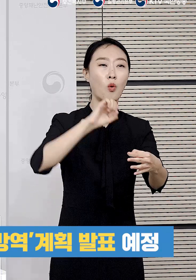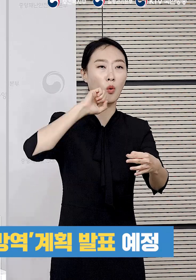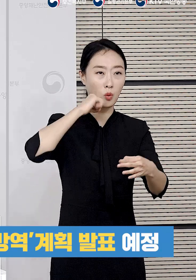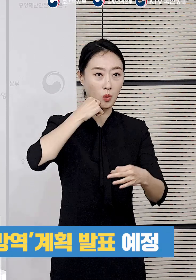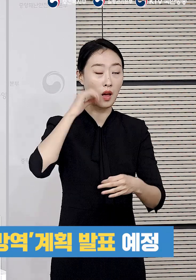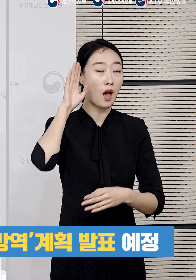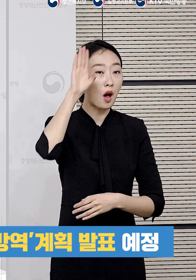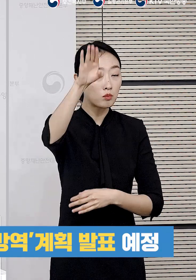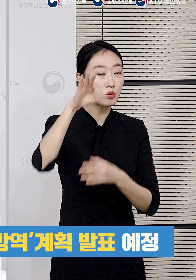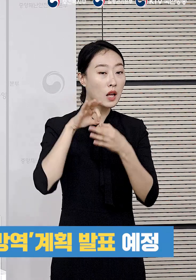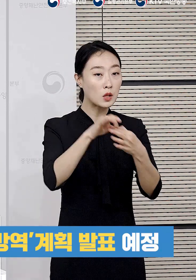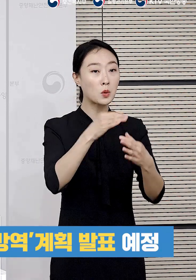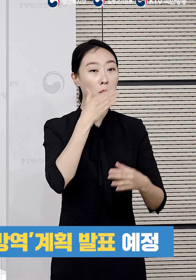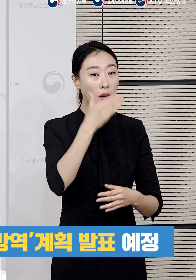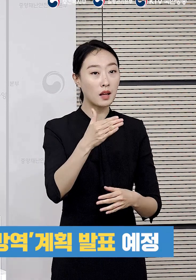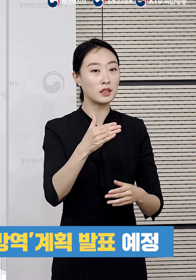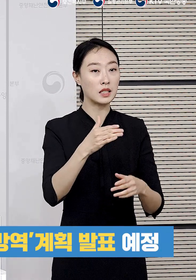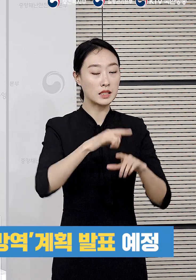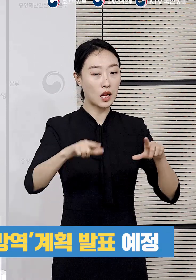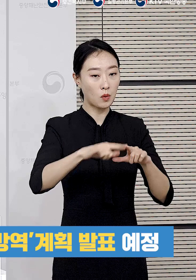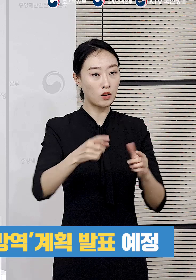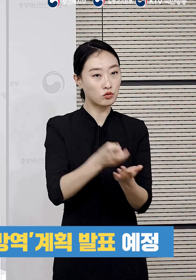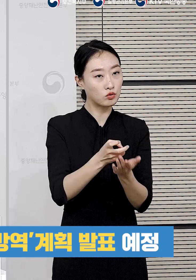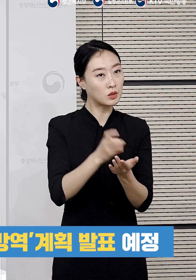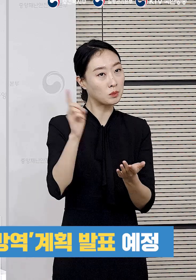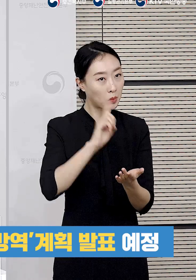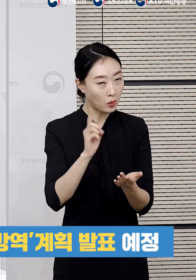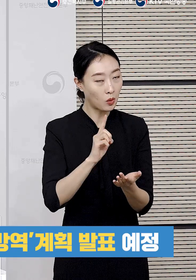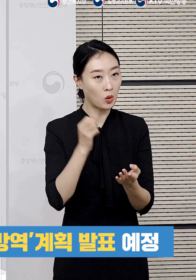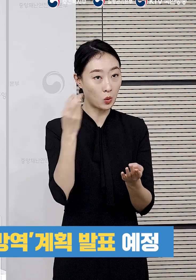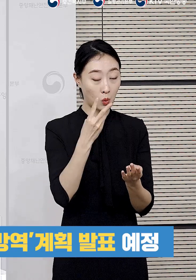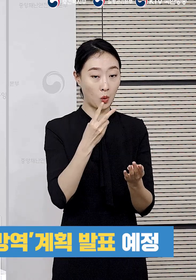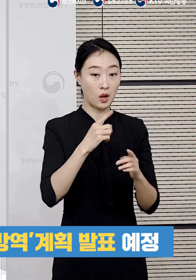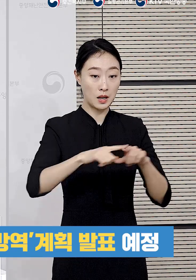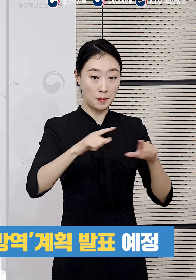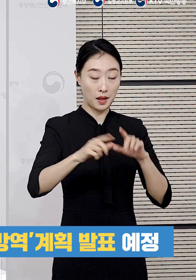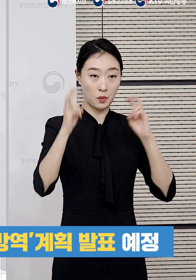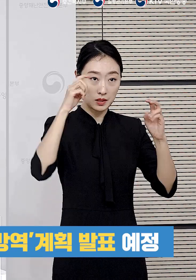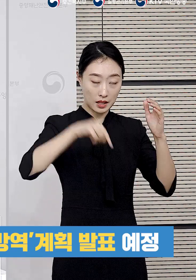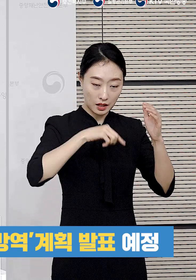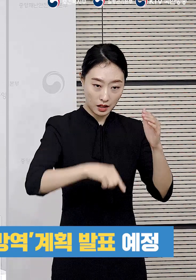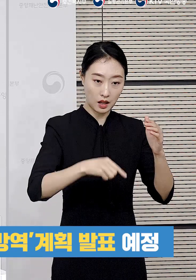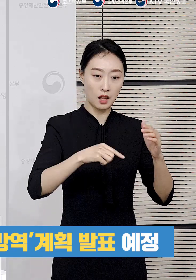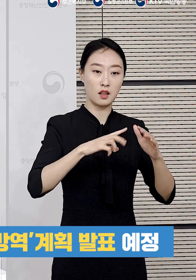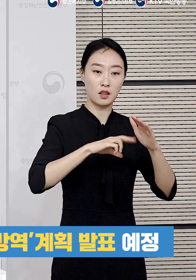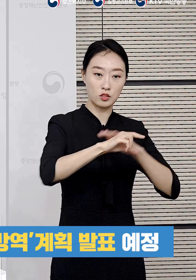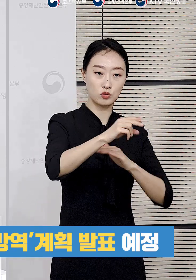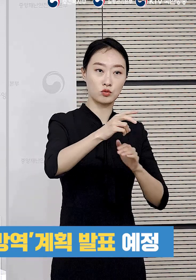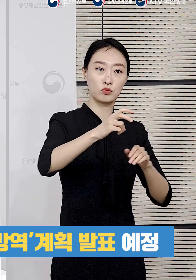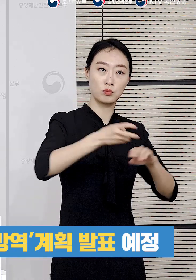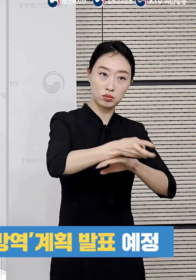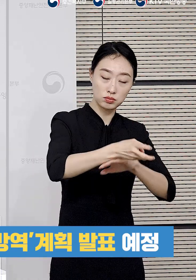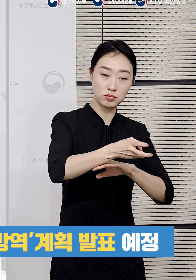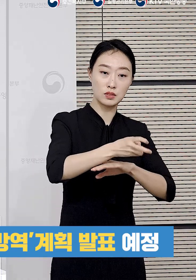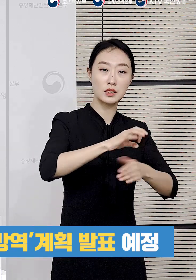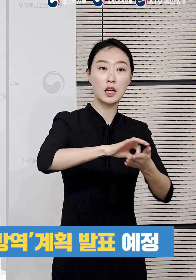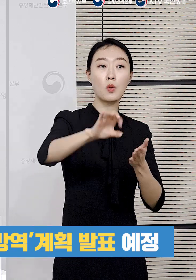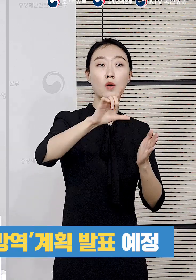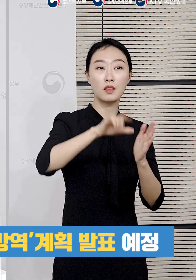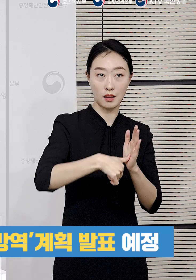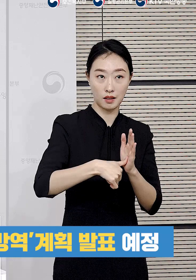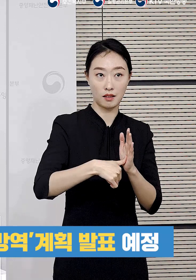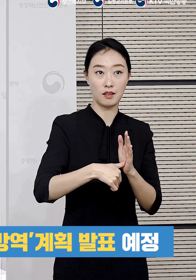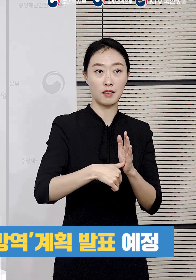것인지 또한 국민들이 일상생활에서 또는 직장에서 또 대중교통을 이용을 할 때 등